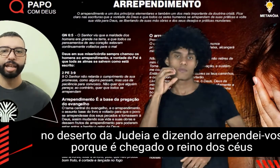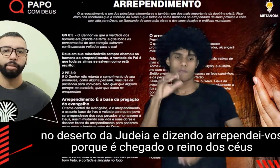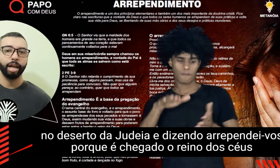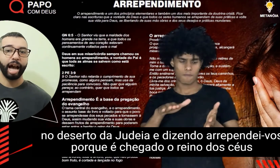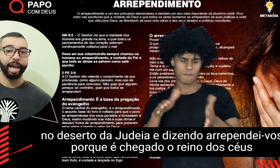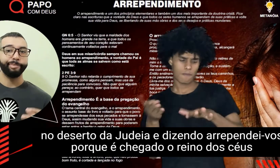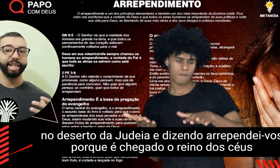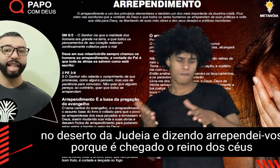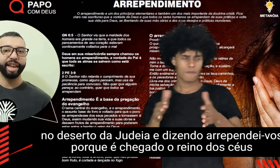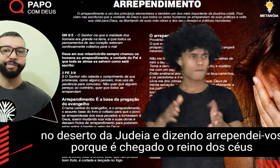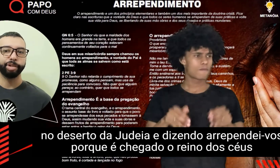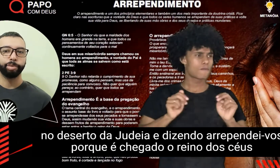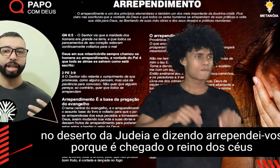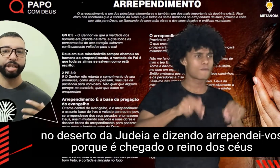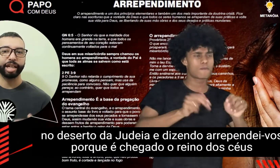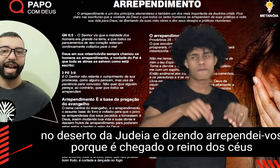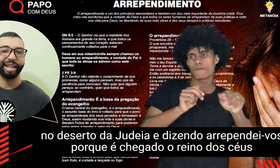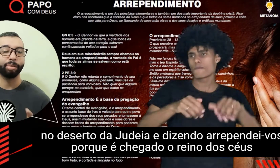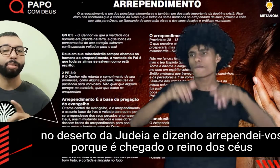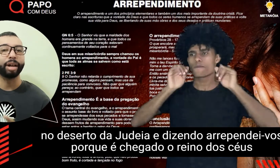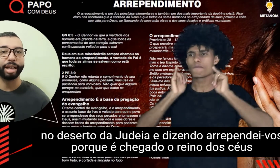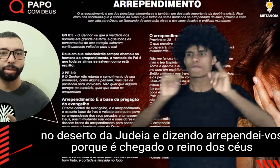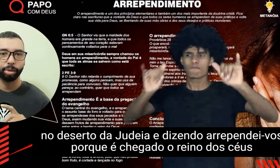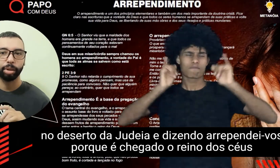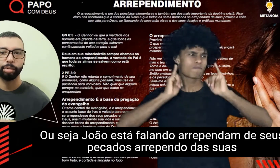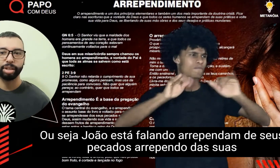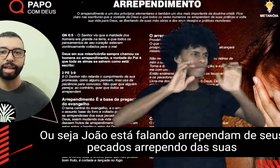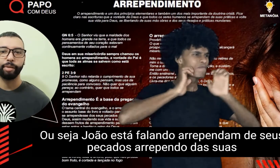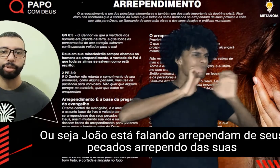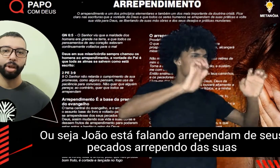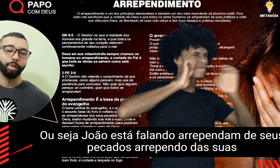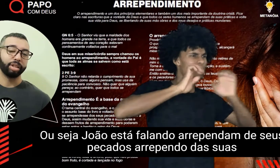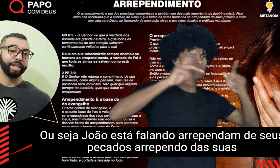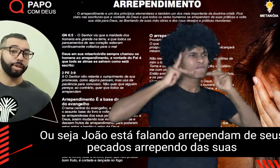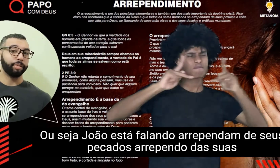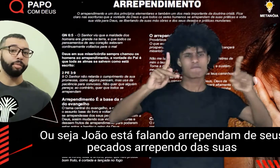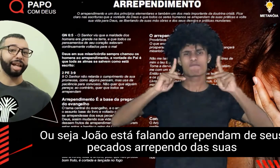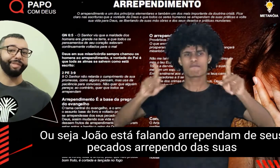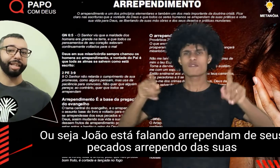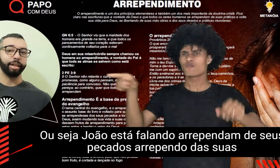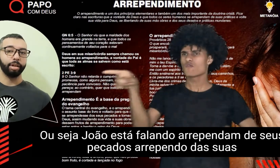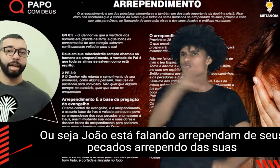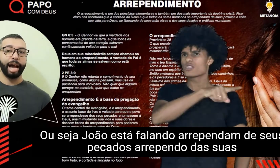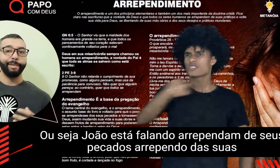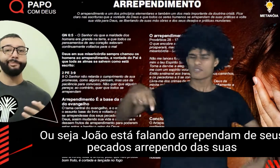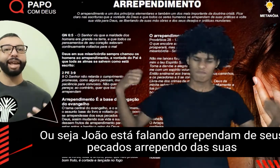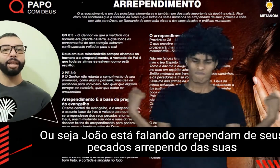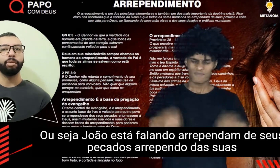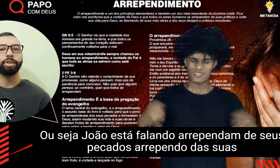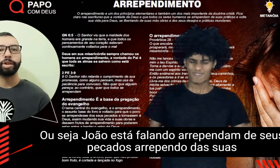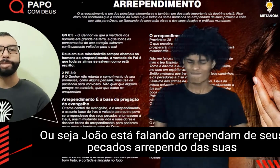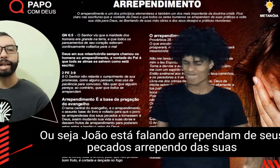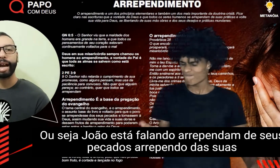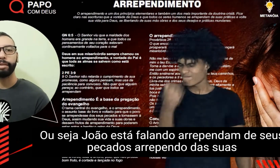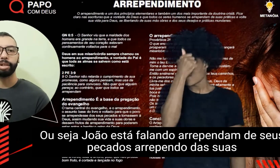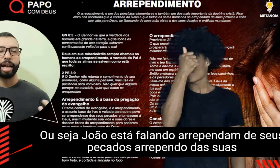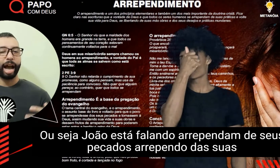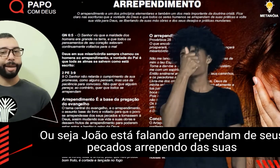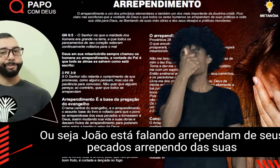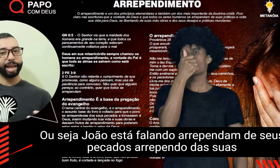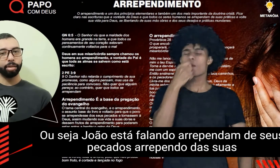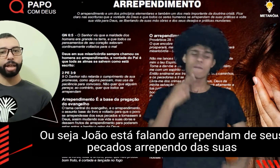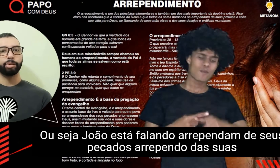e dizendo: arrependei-vos, porque é chegado o reino dos céus. Ou seja, João está falando: arrependam dos seus